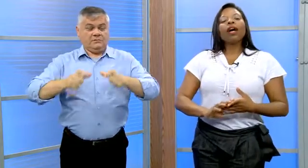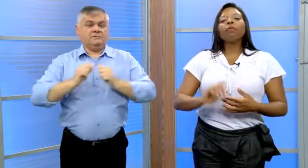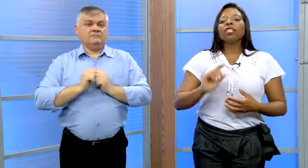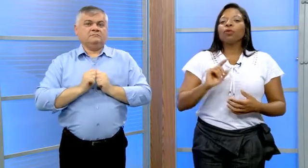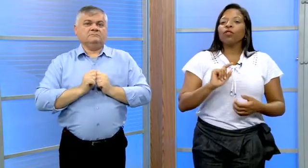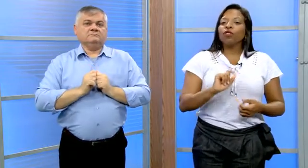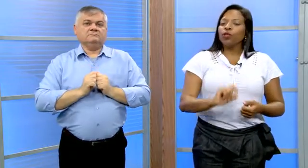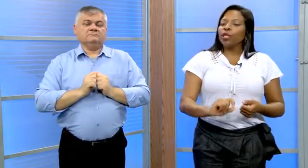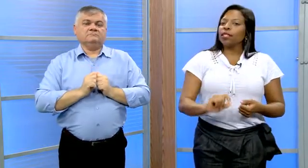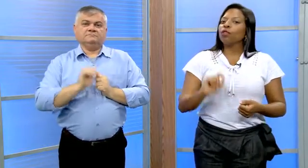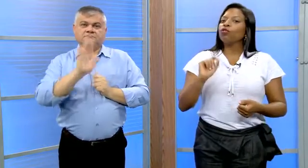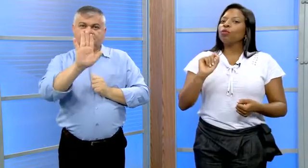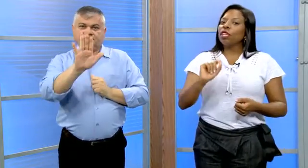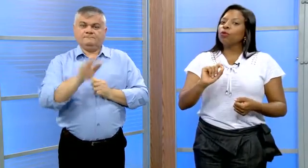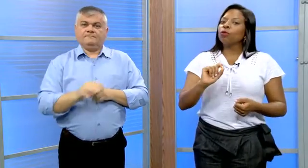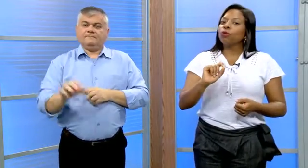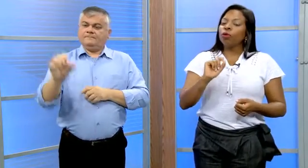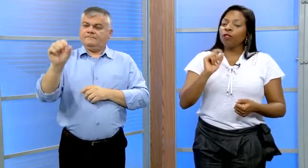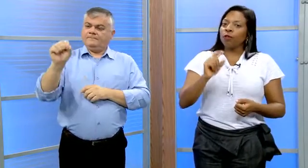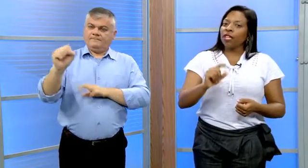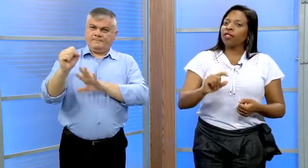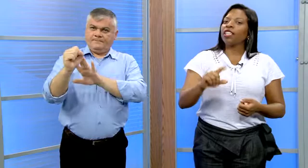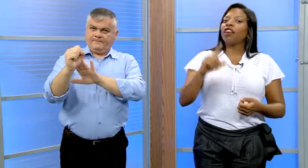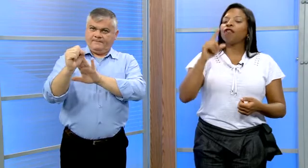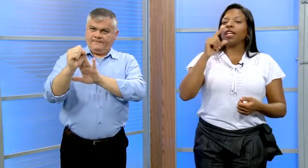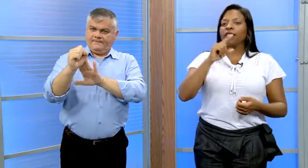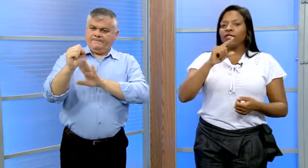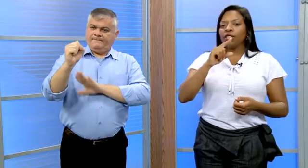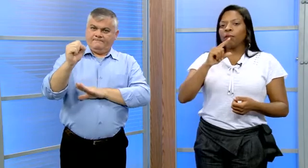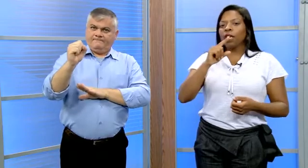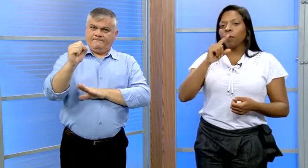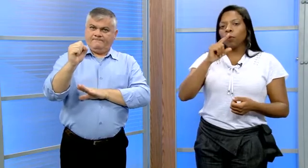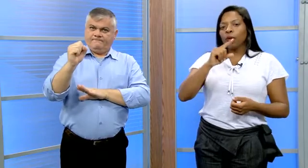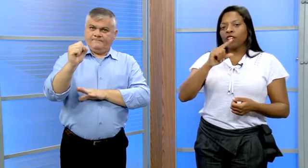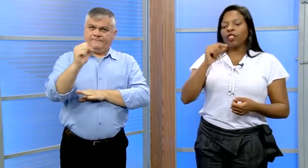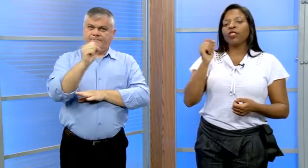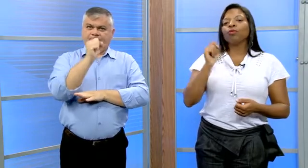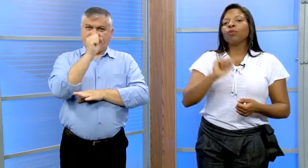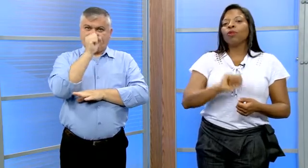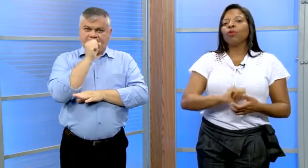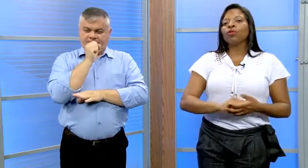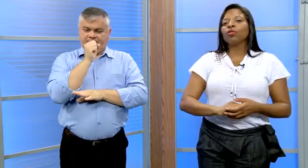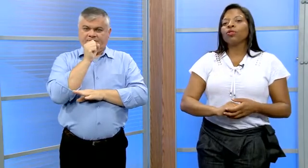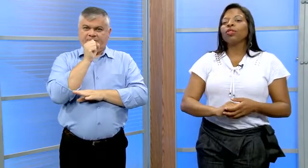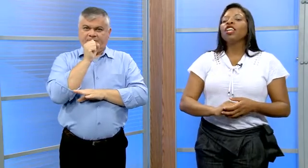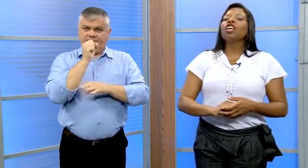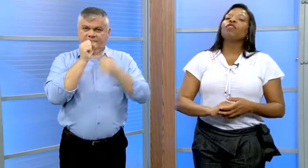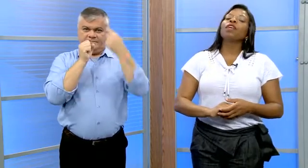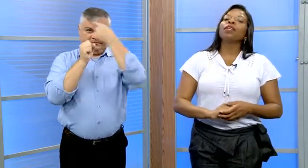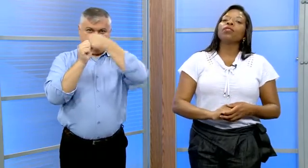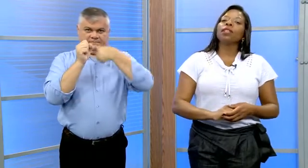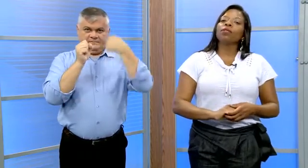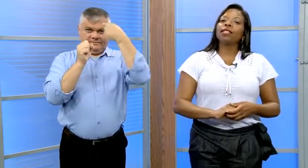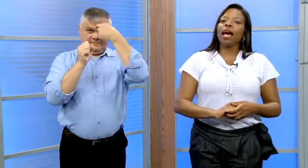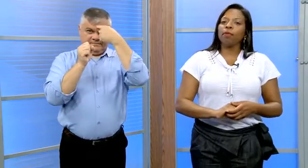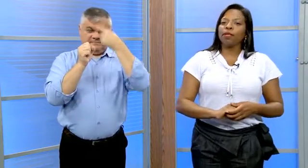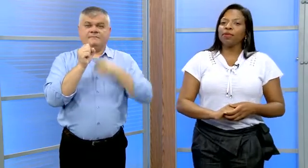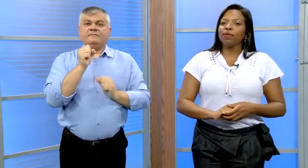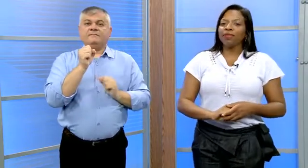a mesma configuração e o mesmo movimento até a frente da minha boca, a frente do meu rosto, eu farei o sinal de sábado.